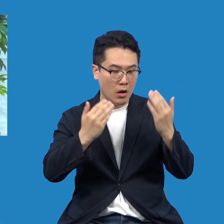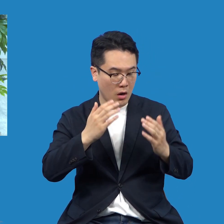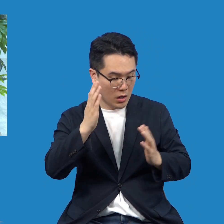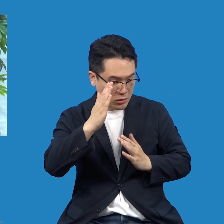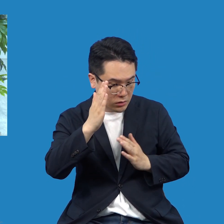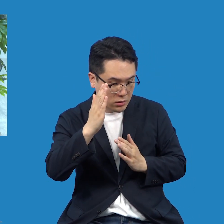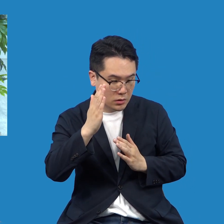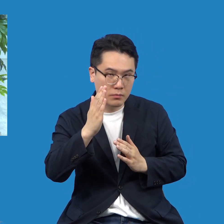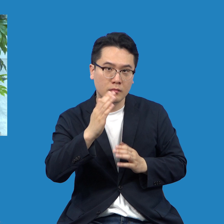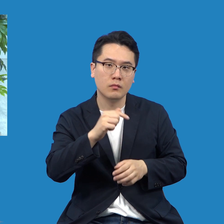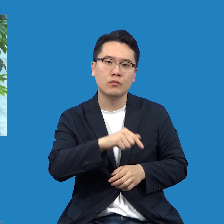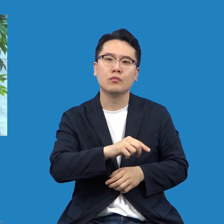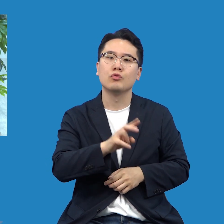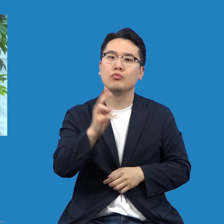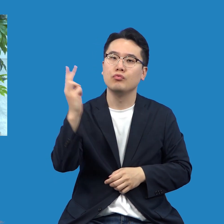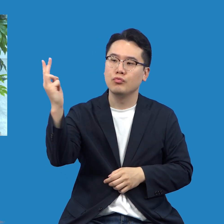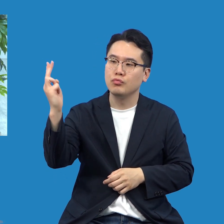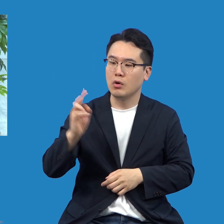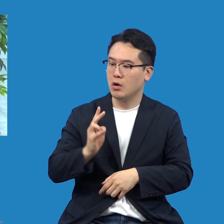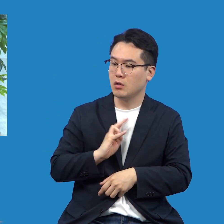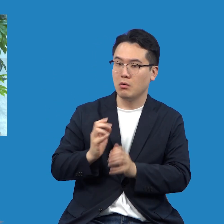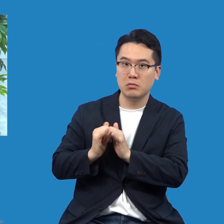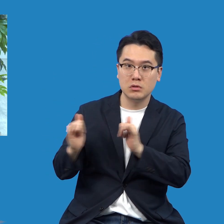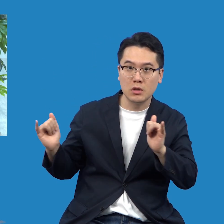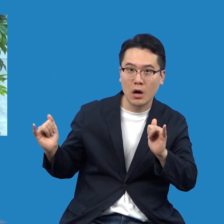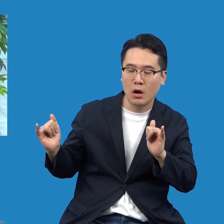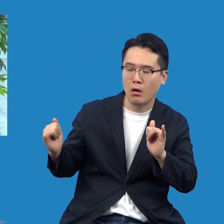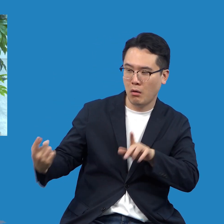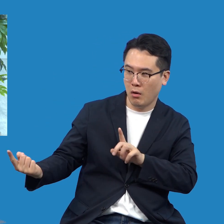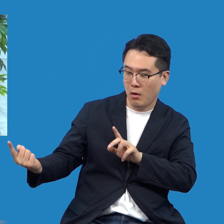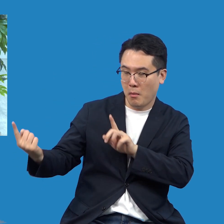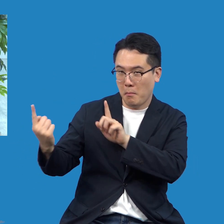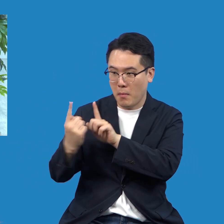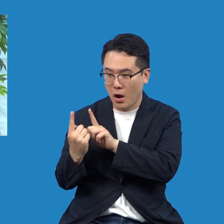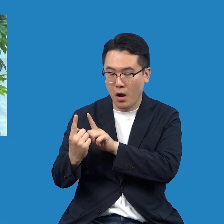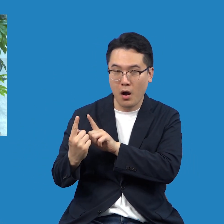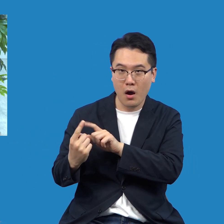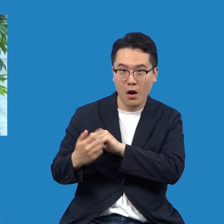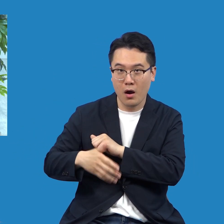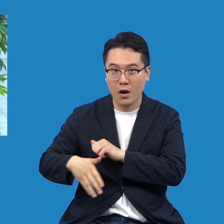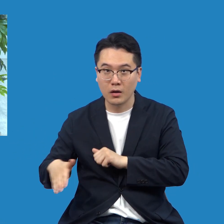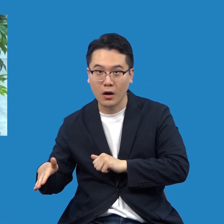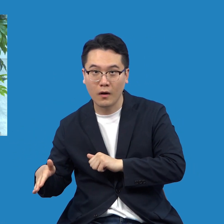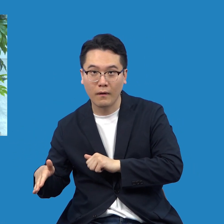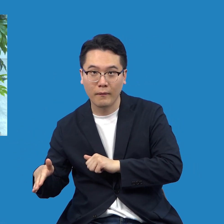두 예언자를 마중하러 나왔다가 엘리사에게 그